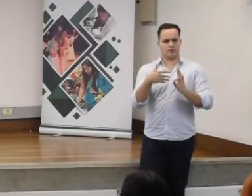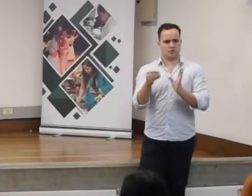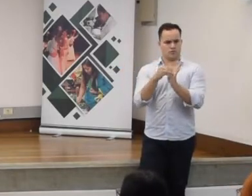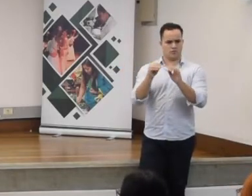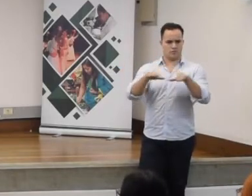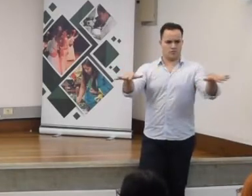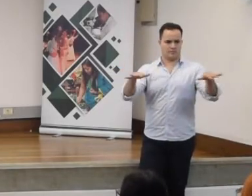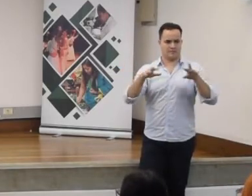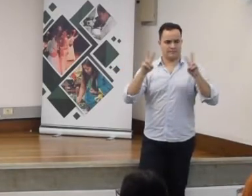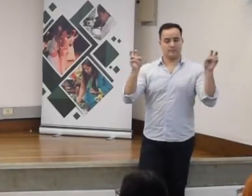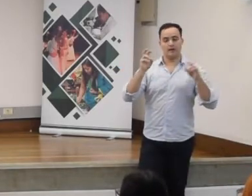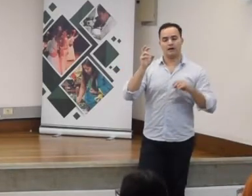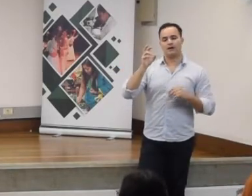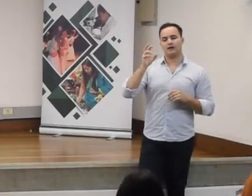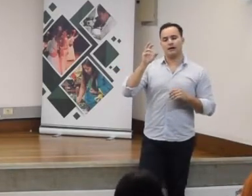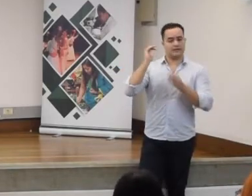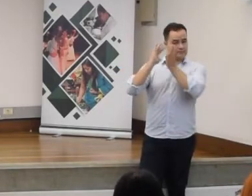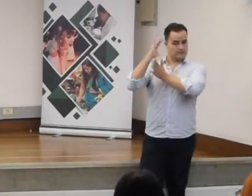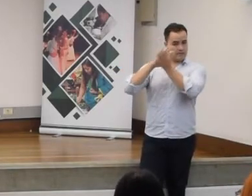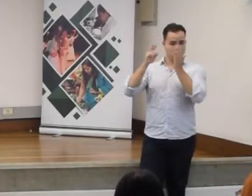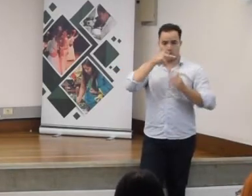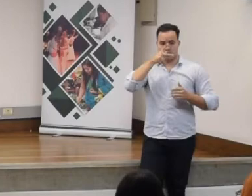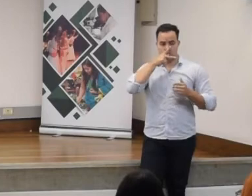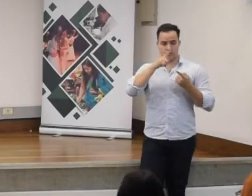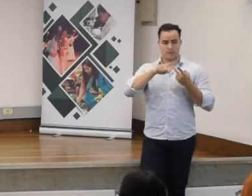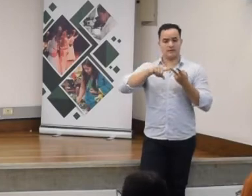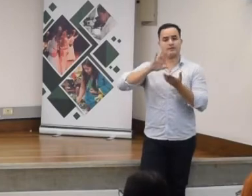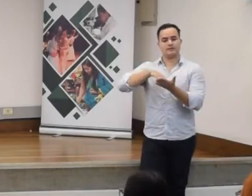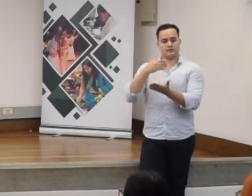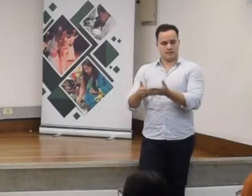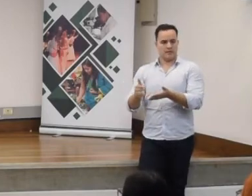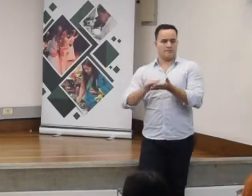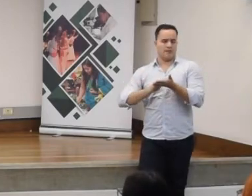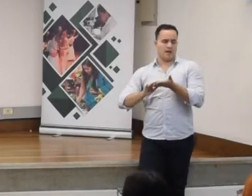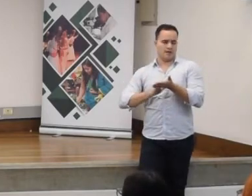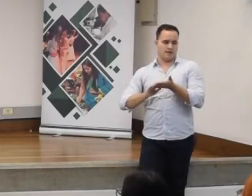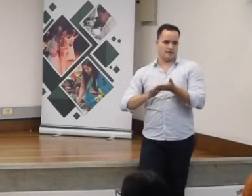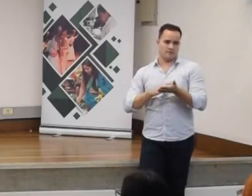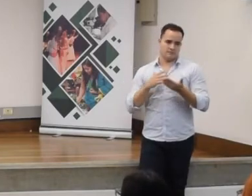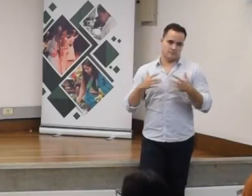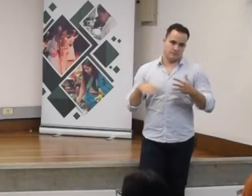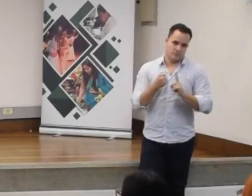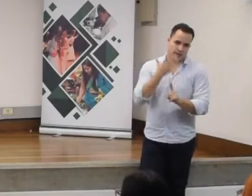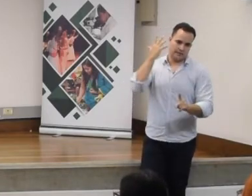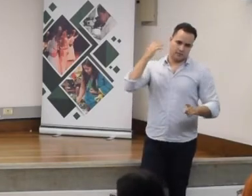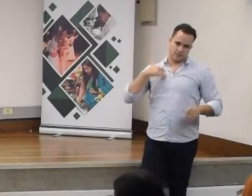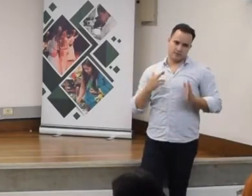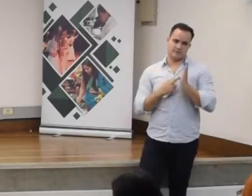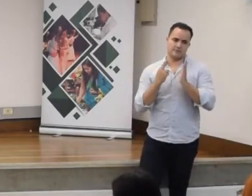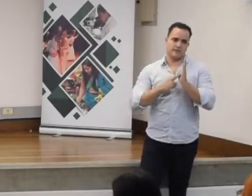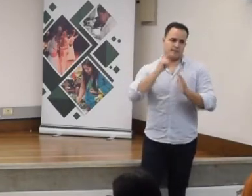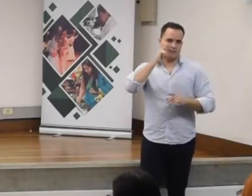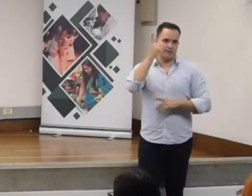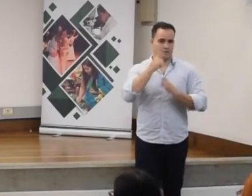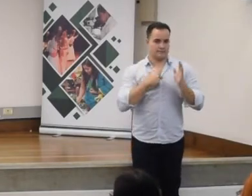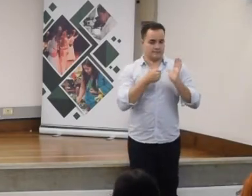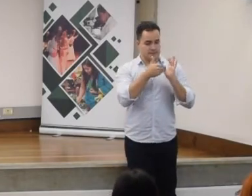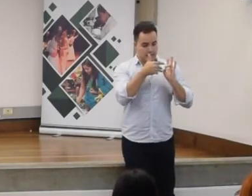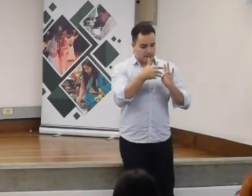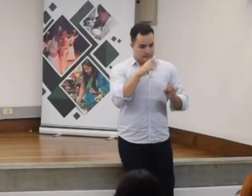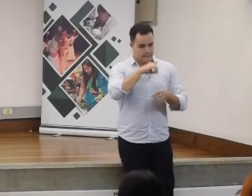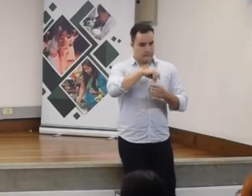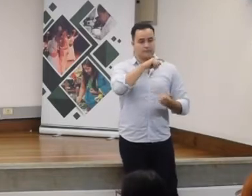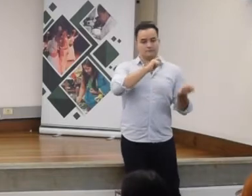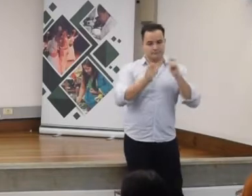lengua ancestral criol y con traducción al braille, que es, digamos, también un hito dentro de la revista que tenga un artículo en el sistema